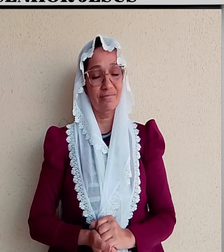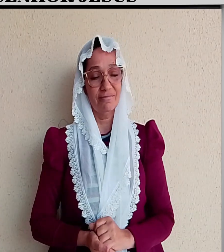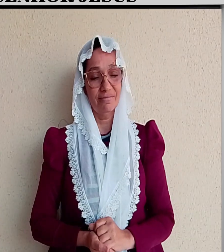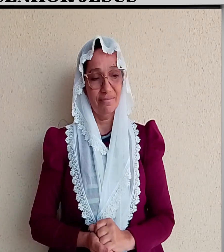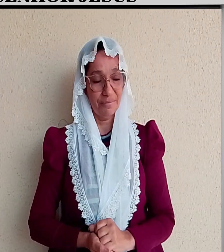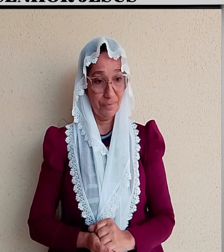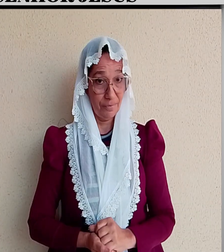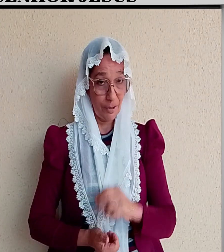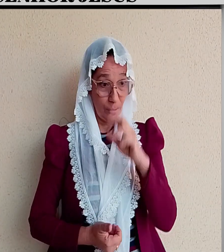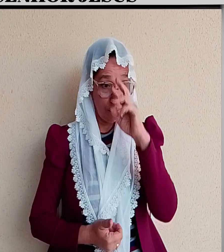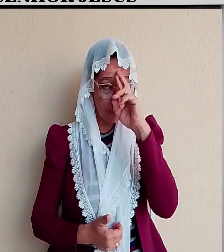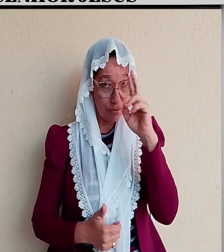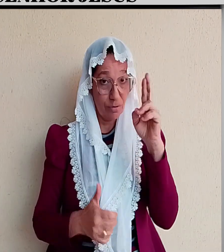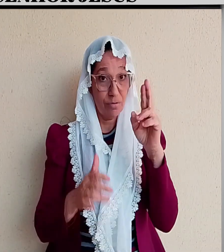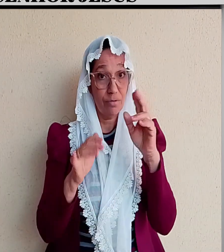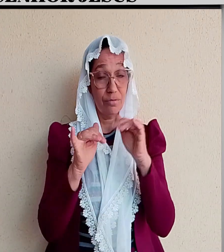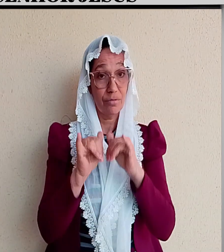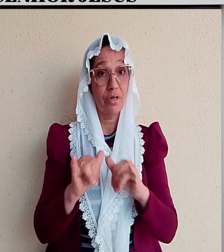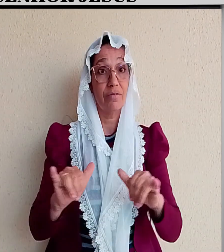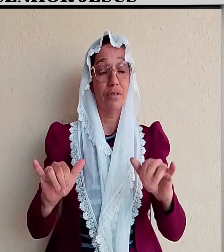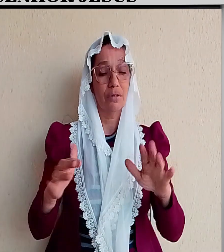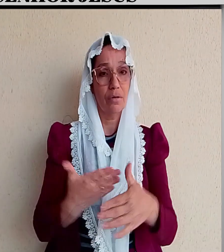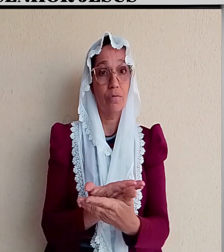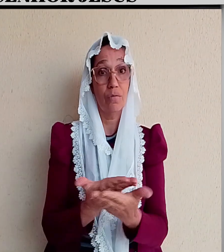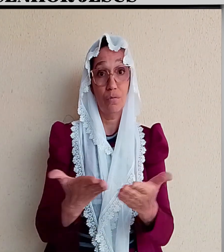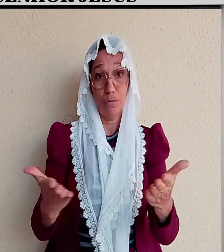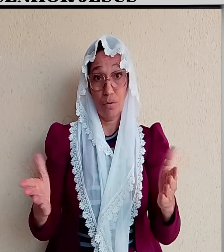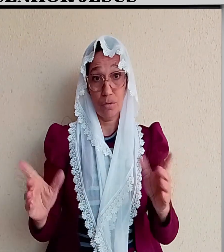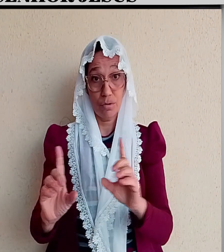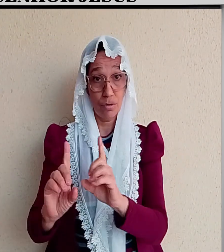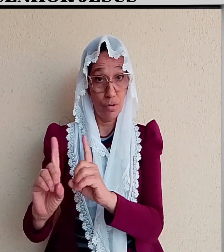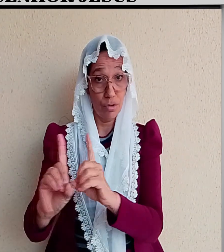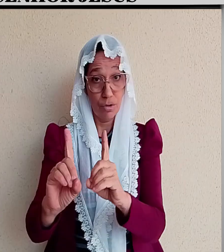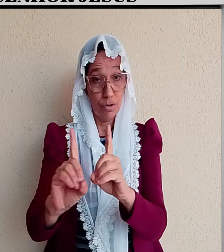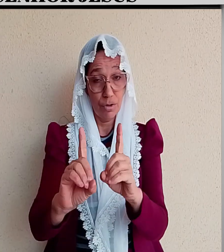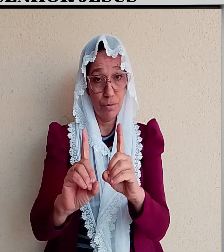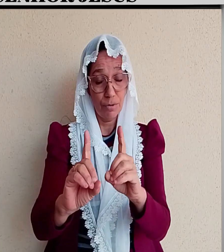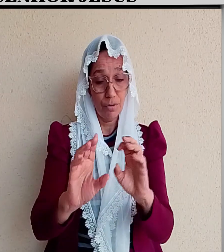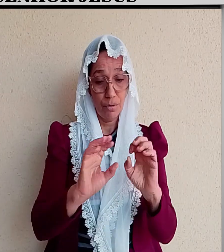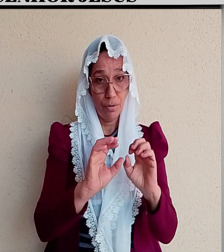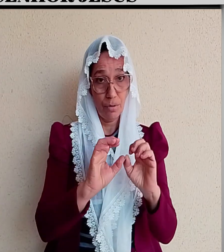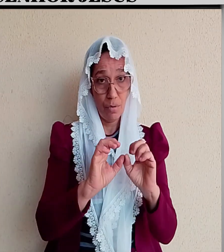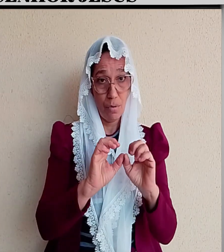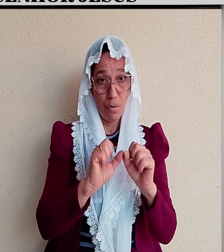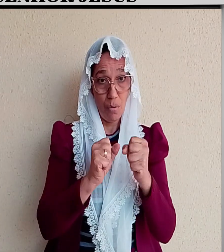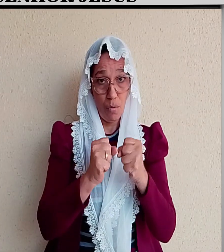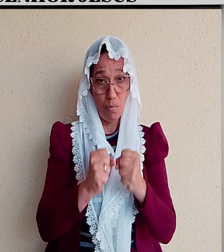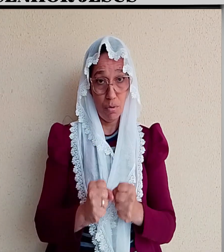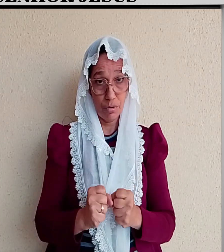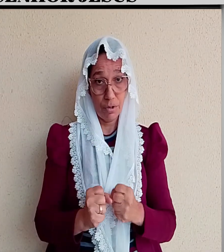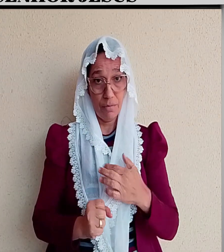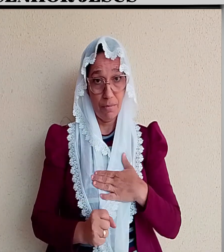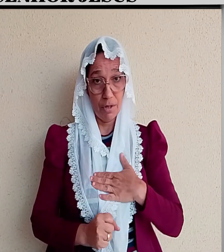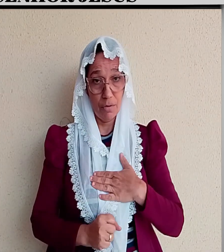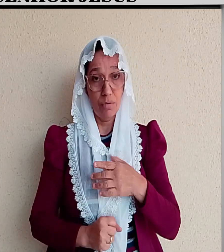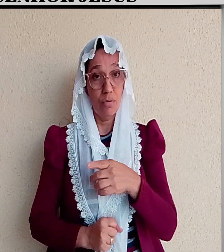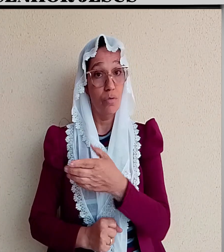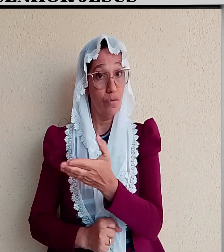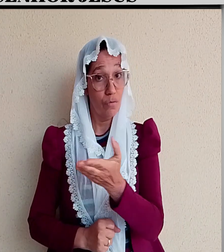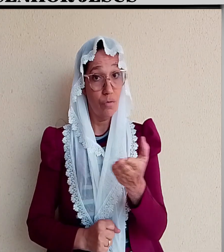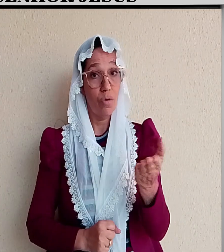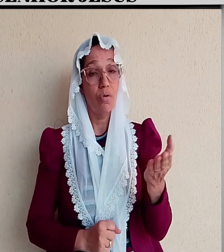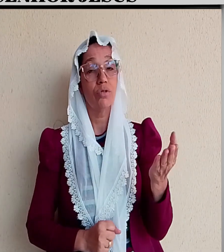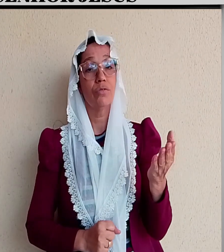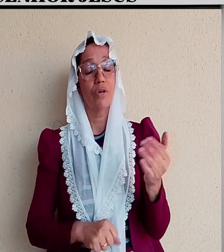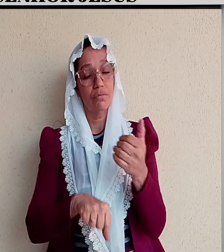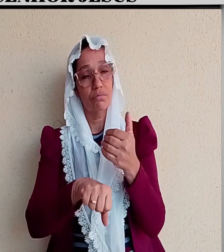discípulo, você vai começar a executar o meu poder. E o que eu farei, eu vou, aleluia, Jesus, eu vou provar para ti que eu não preciso de